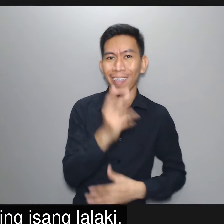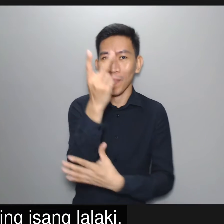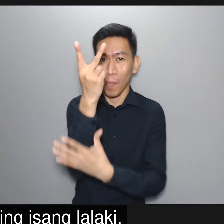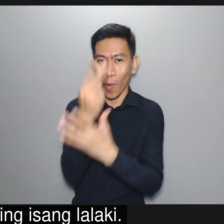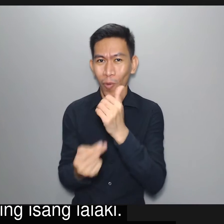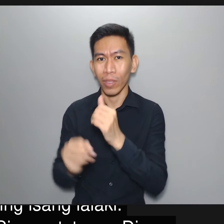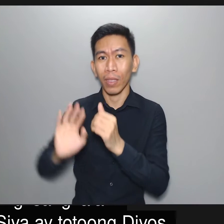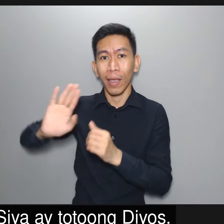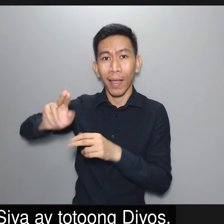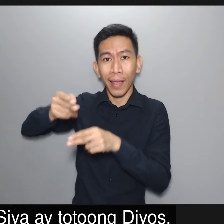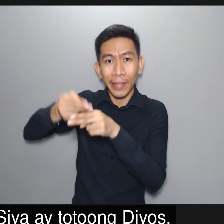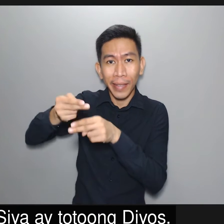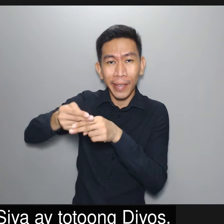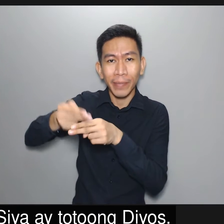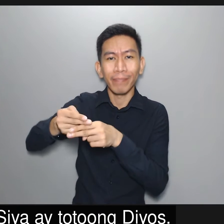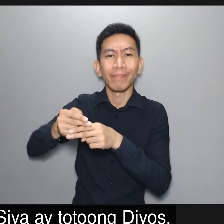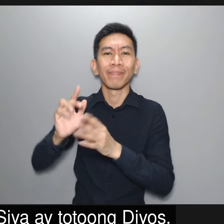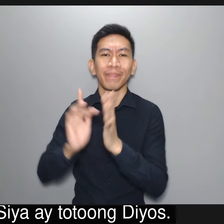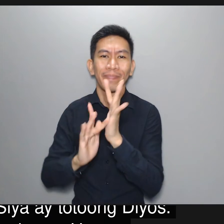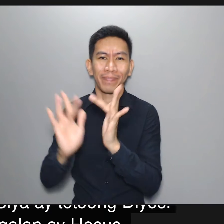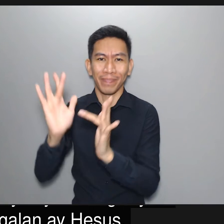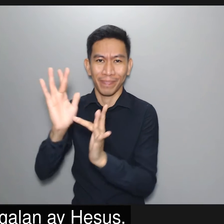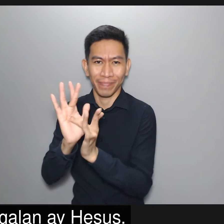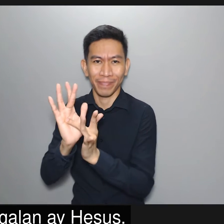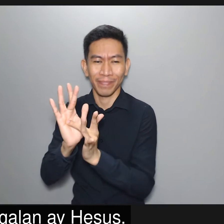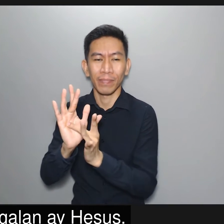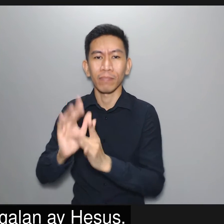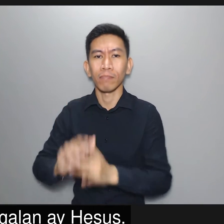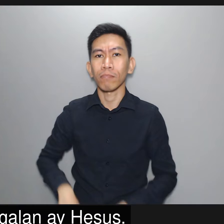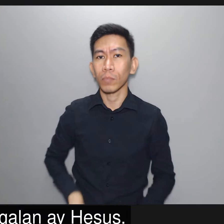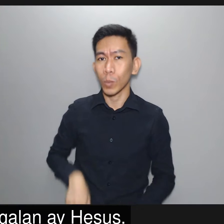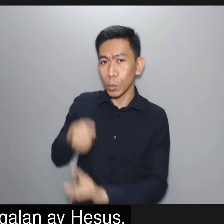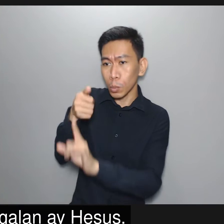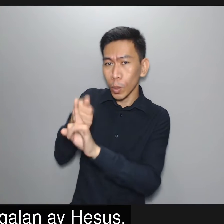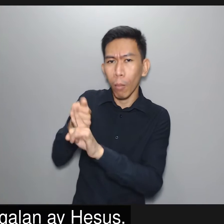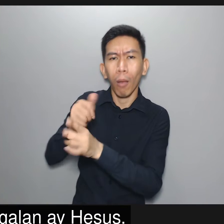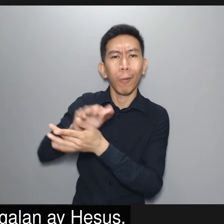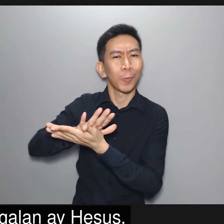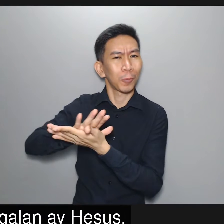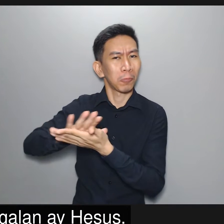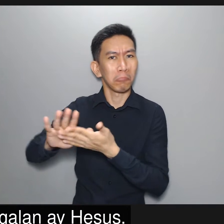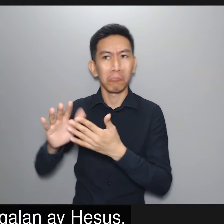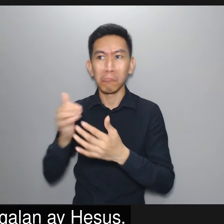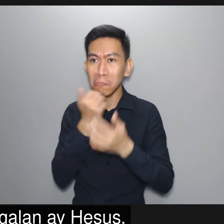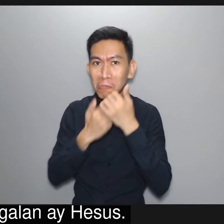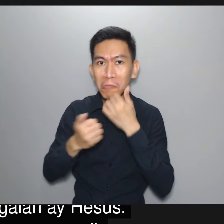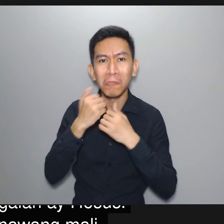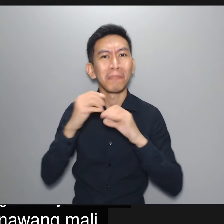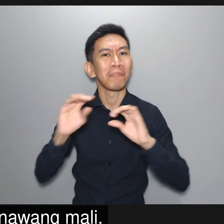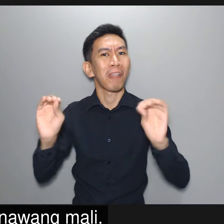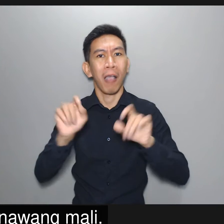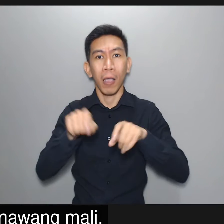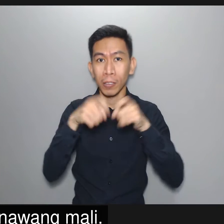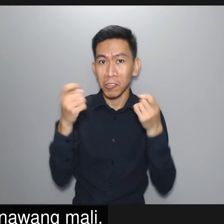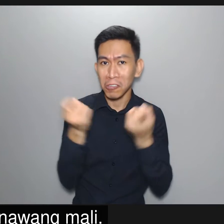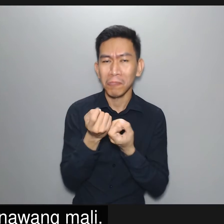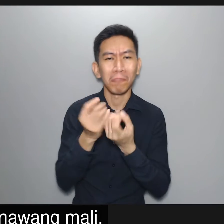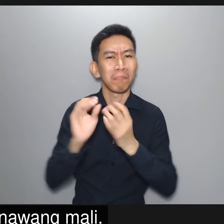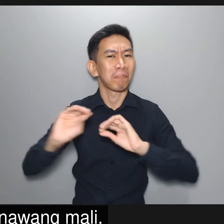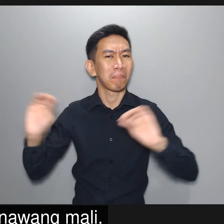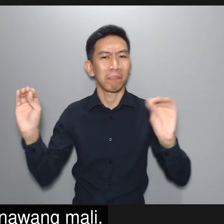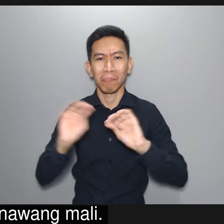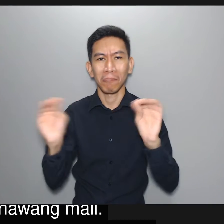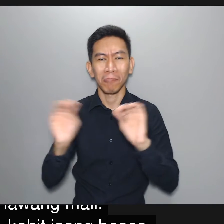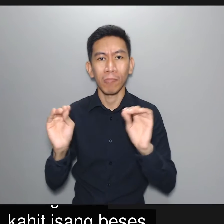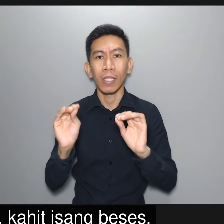ay Jesus. Wala siyang ginawang mali. Hindi siya nagkasala kahit isang beses. Habang si Jesus